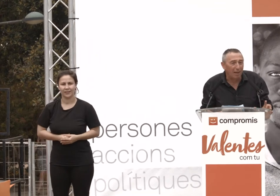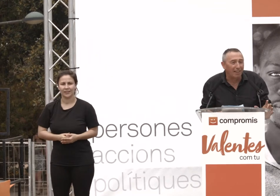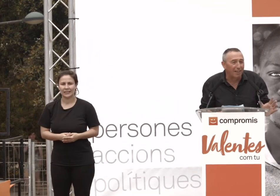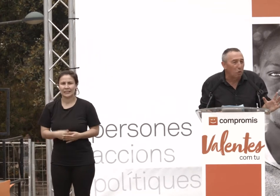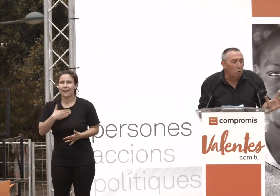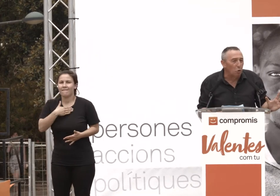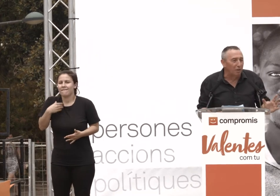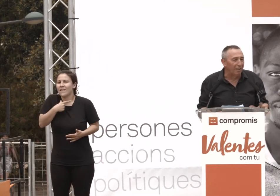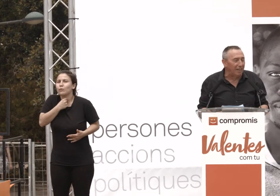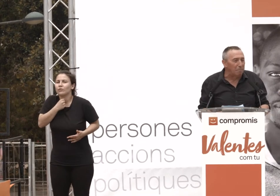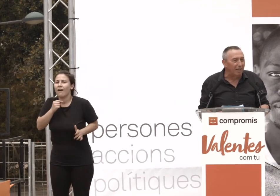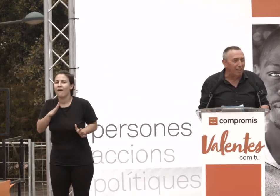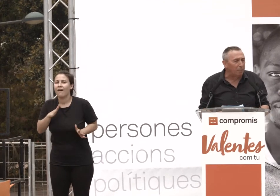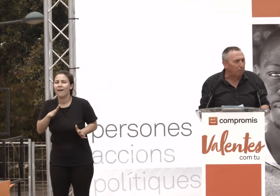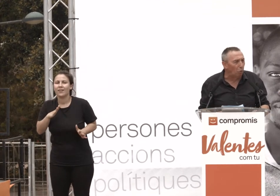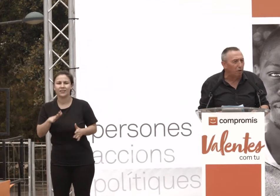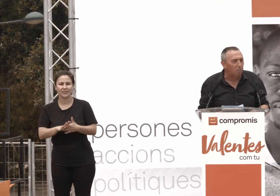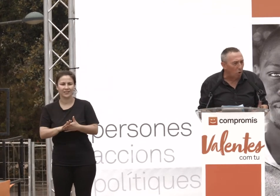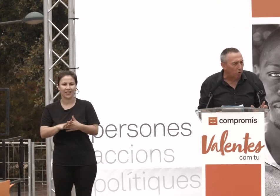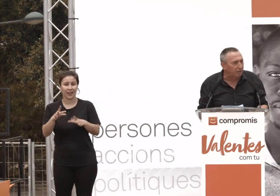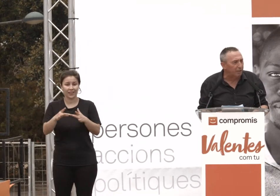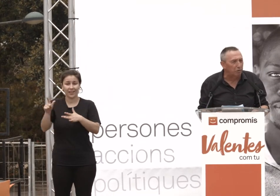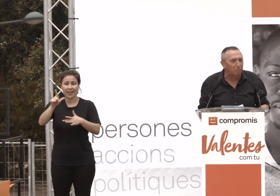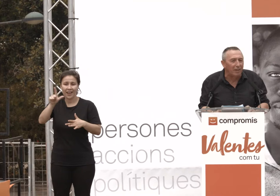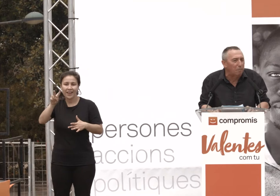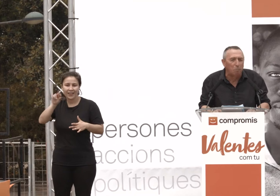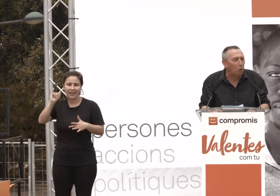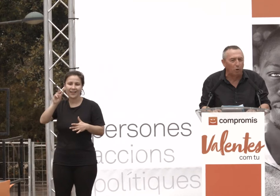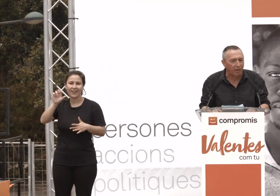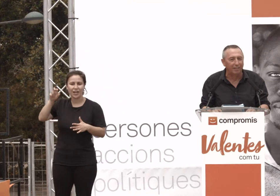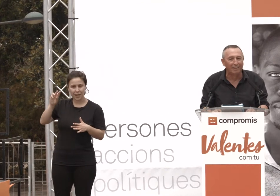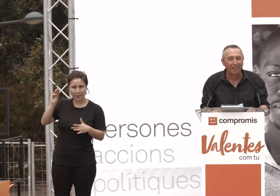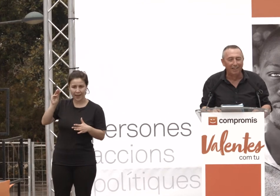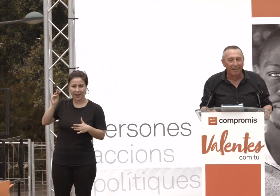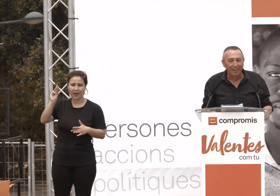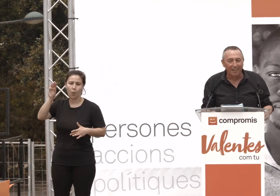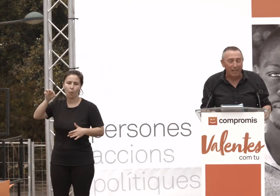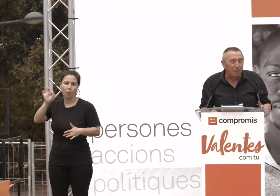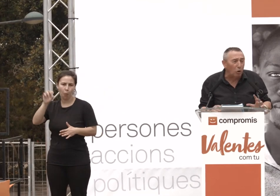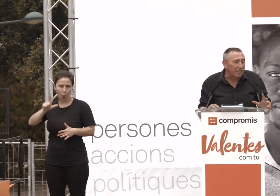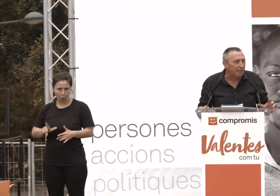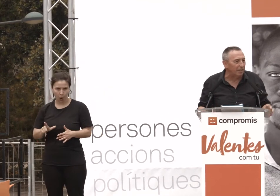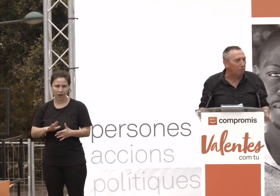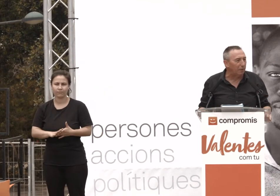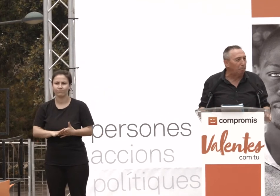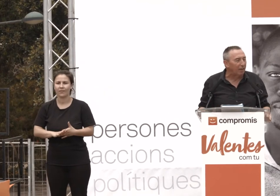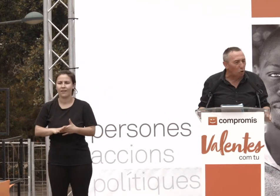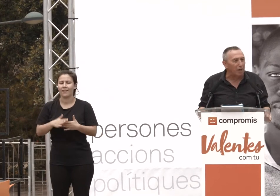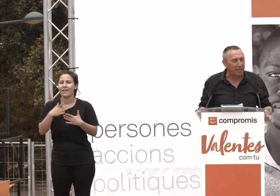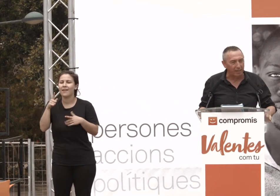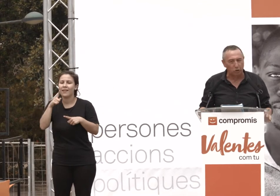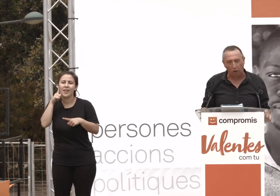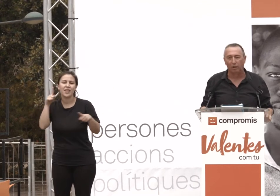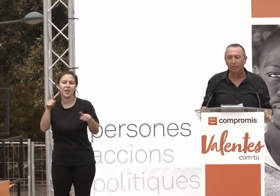A mi m'agrada l'himne del Liverpool molt. És un himne molt bonic. I l'himne comença sempre per